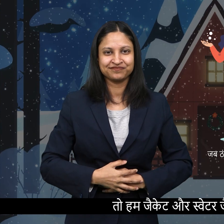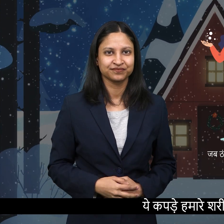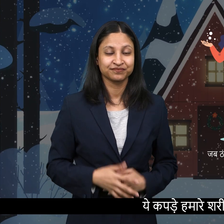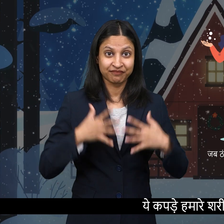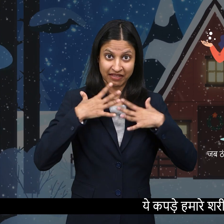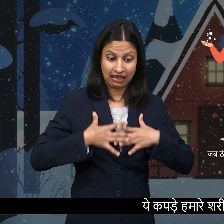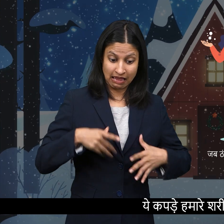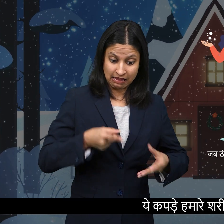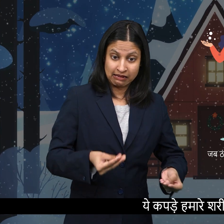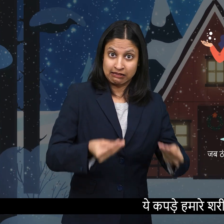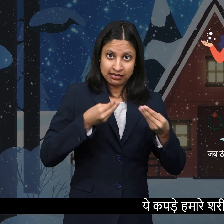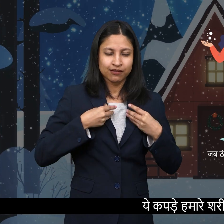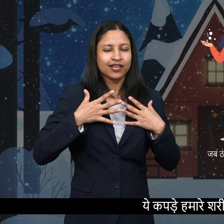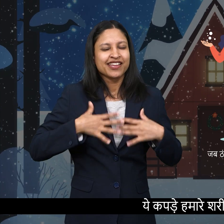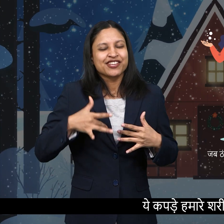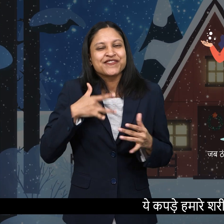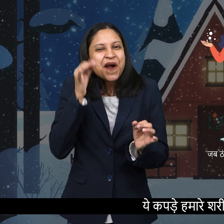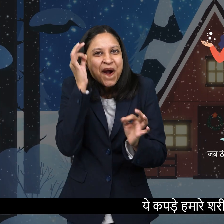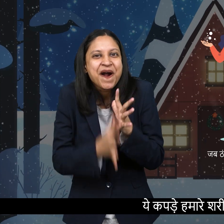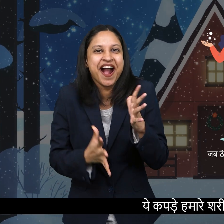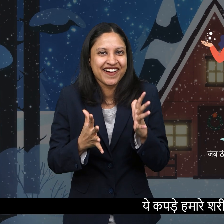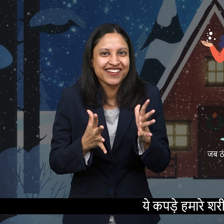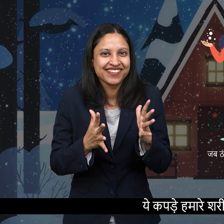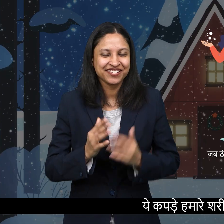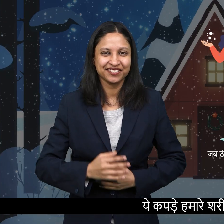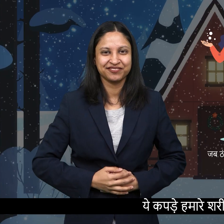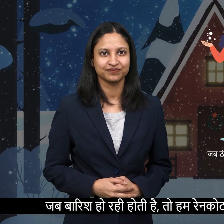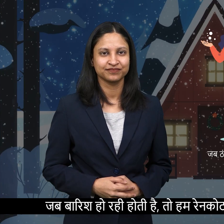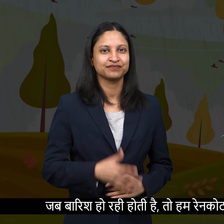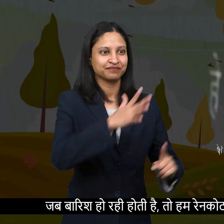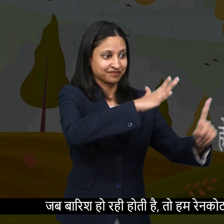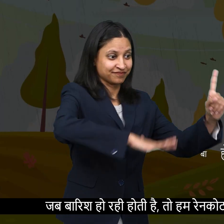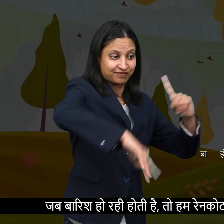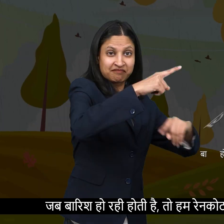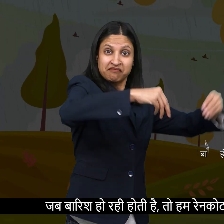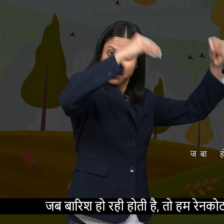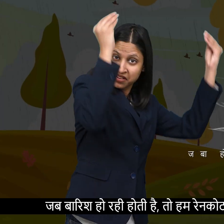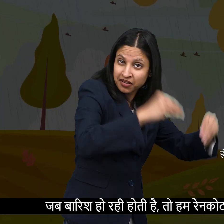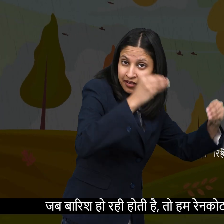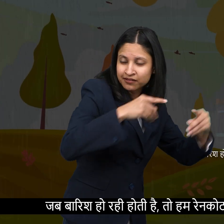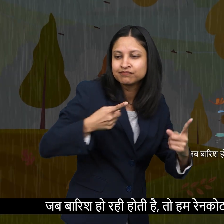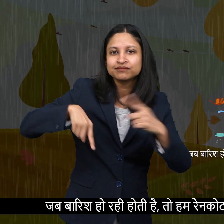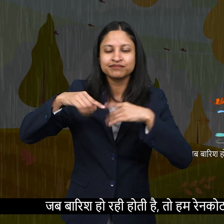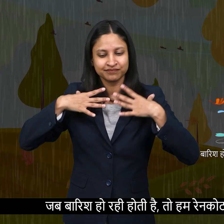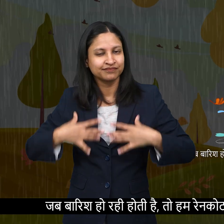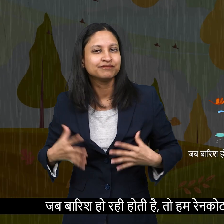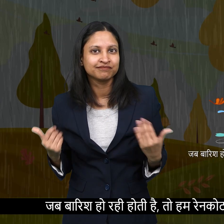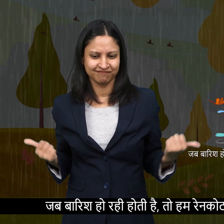ये कपड़े हमारे शरीर को गर्म रखते हैं। जब बारिश होती है तो हम रेनकोट पहनते हैं